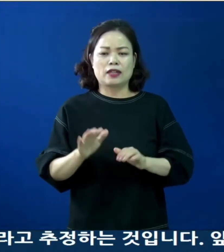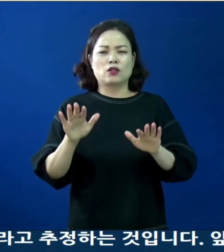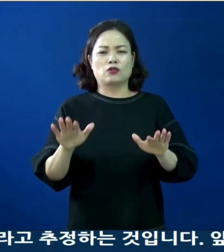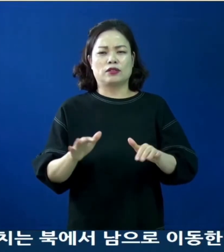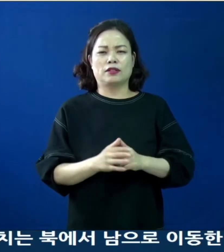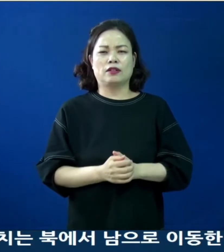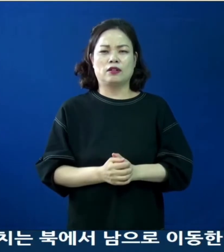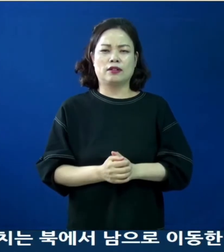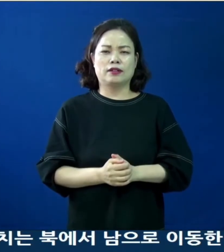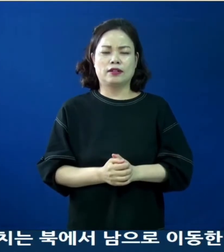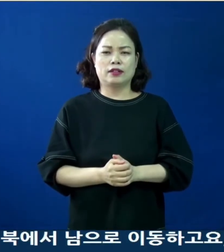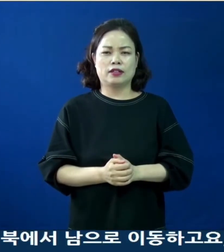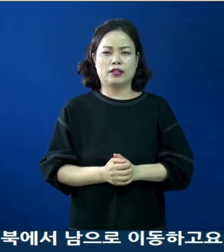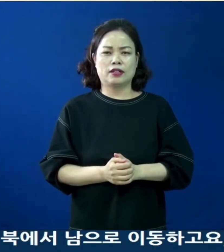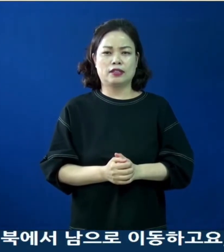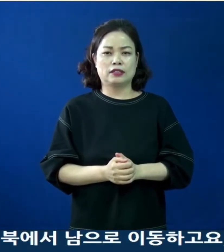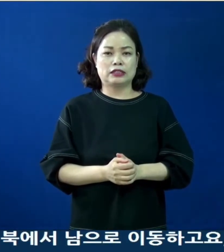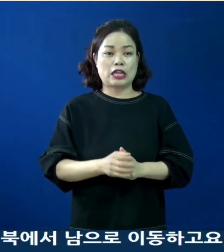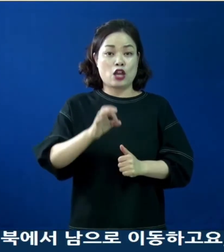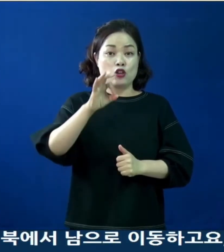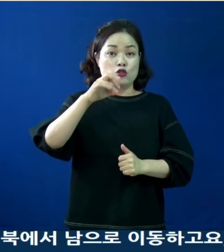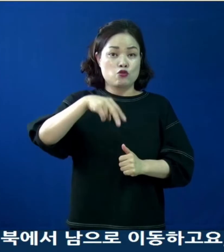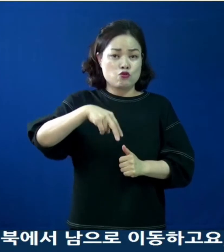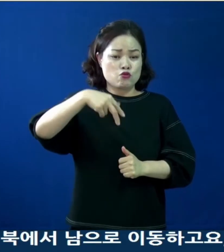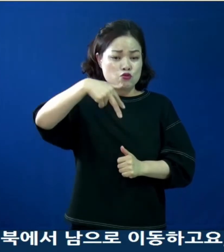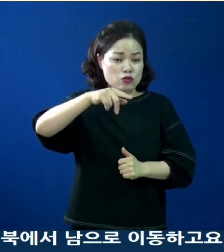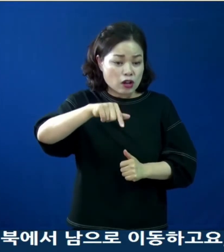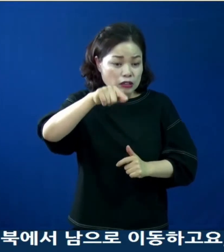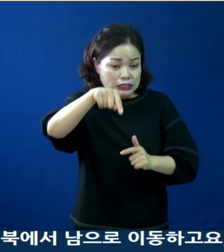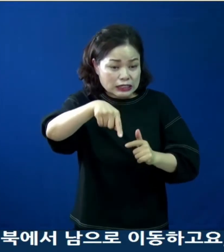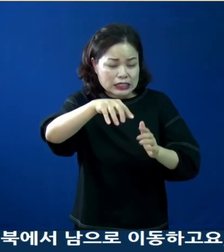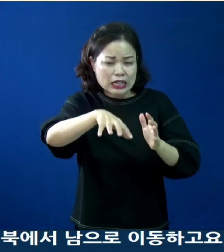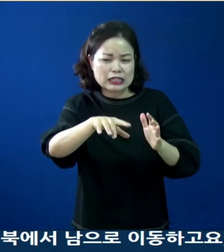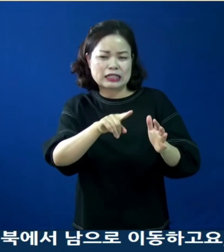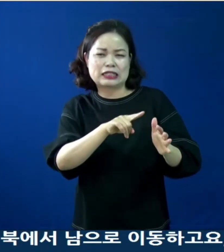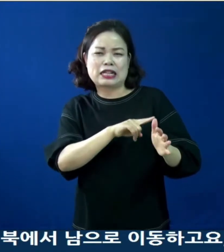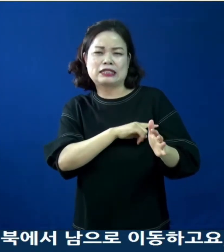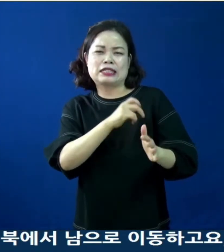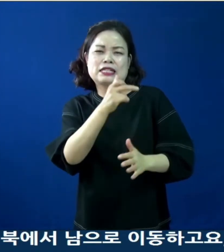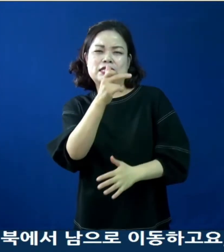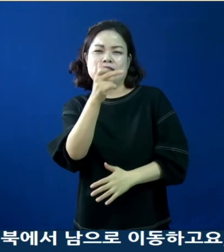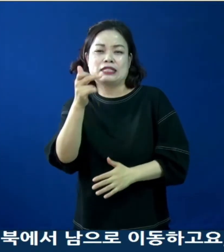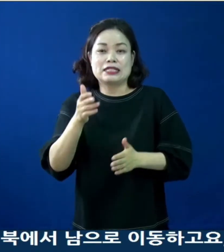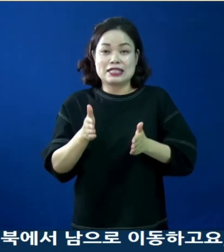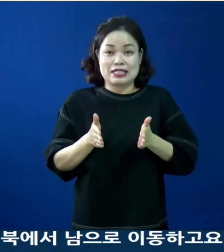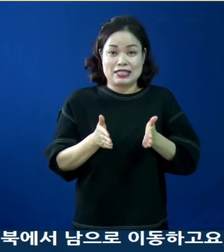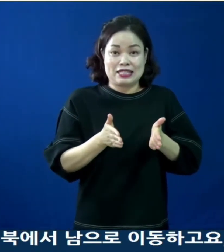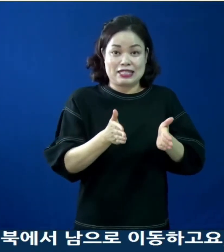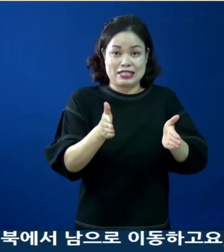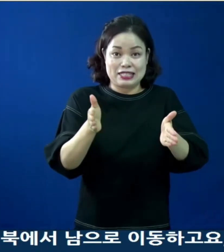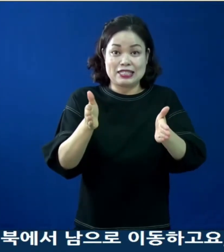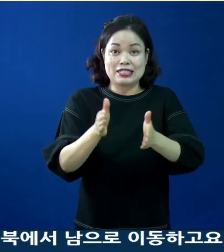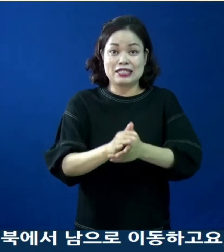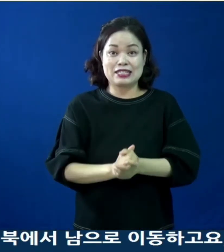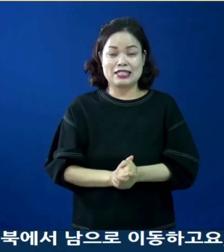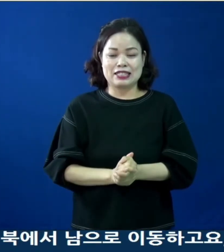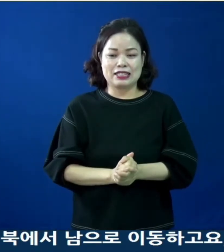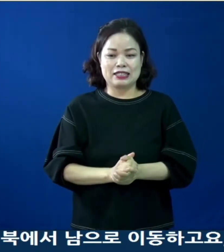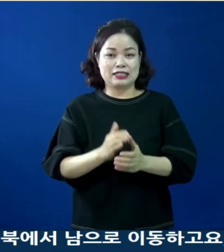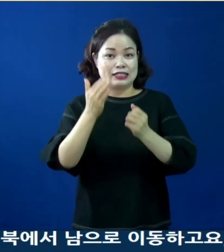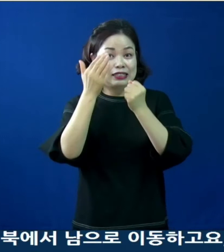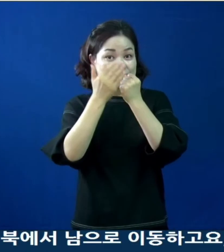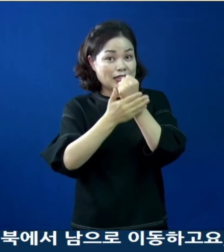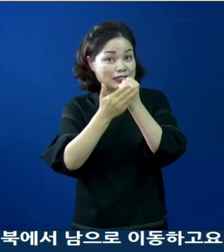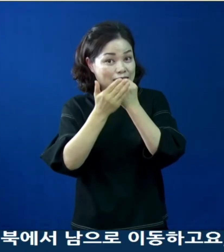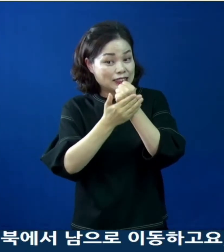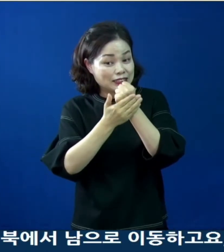현재 유적지 안에 있는 고린도에서 가장 큰 길입니다. 여기 좀 사진